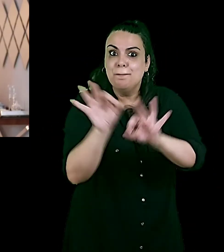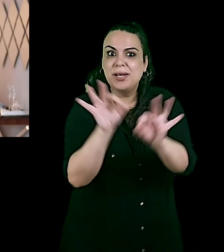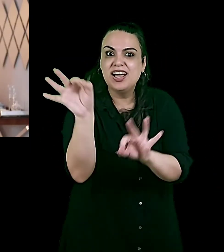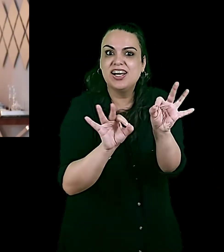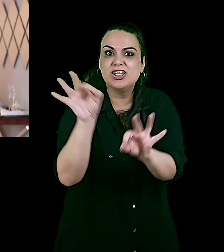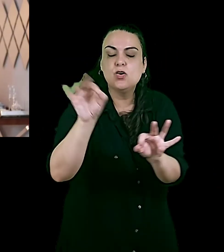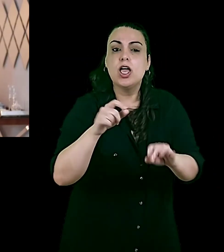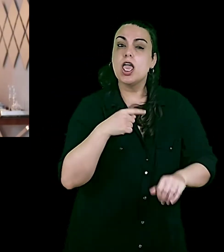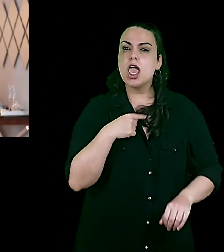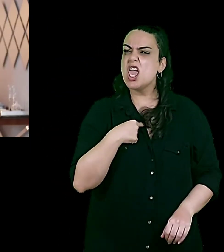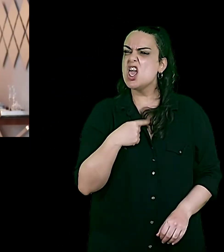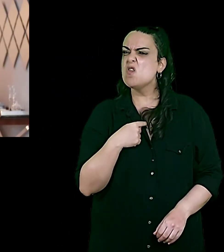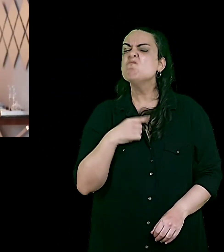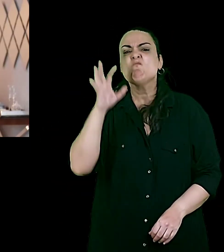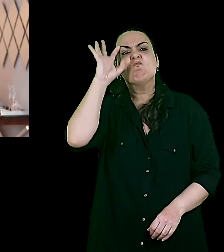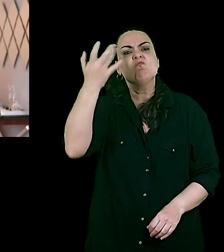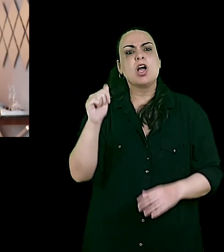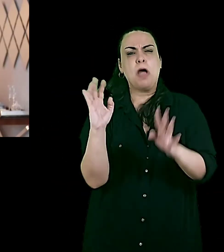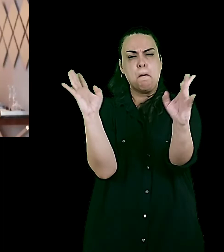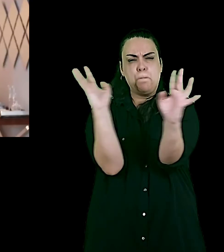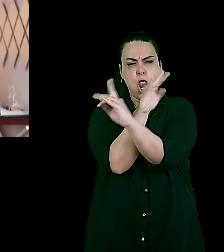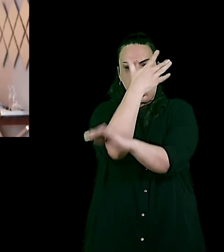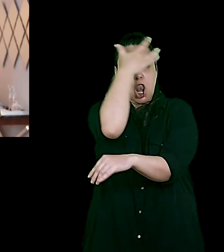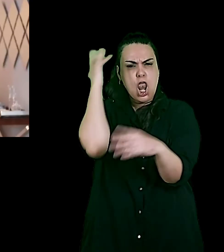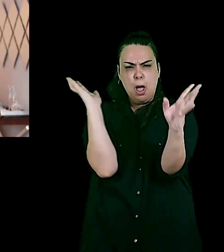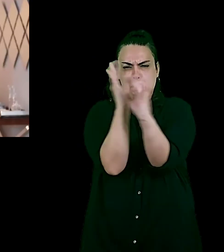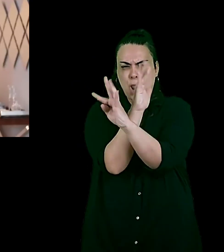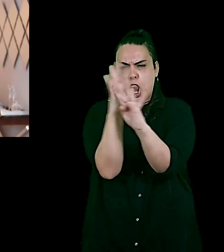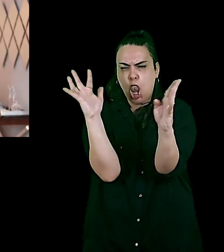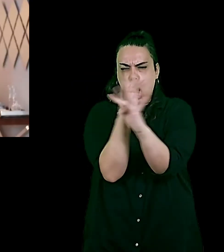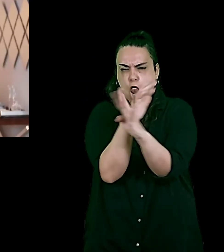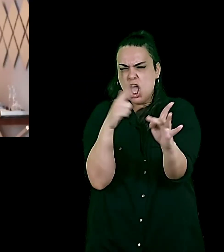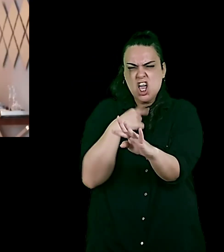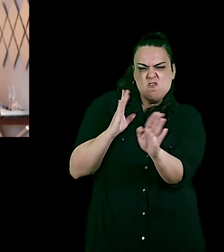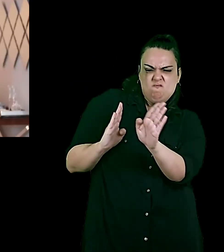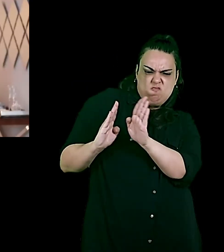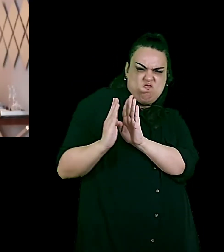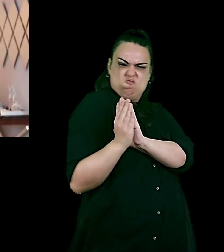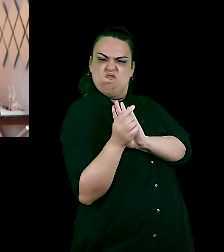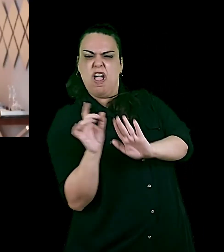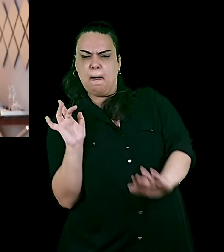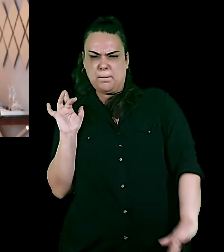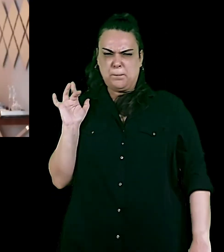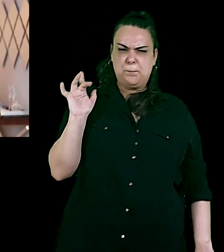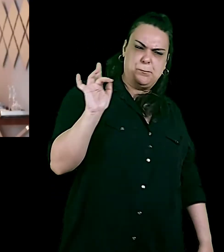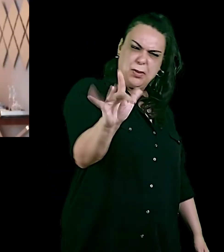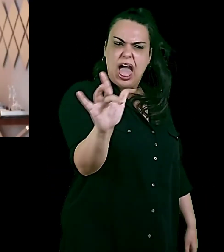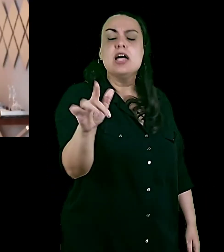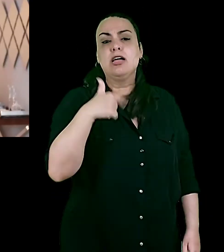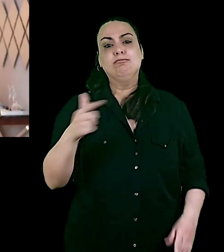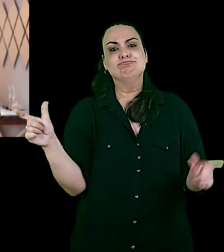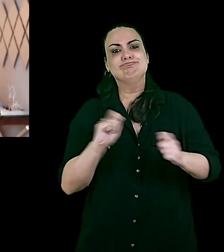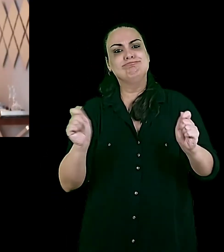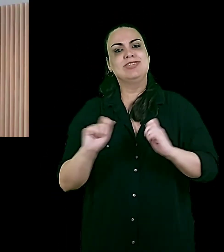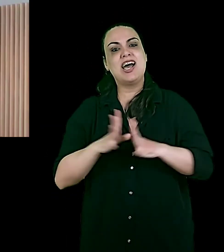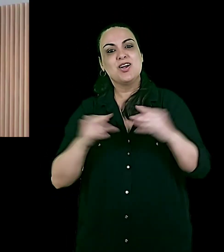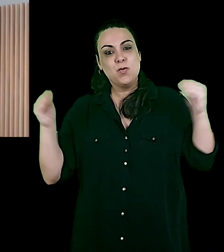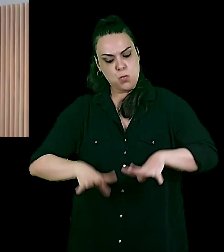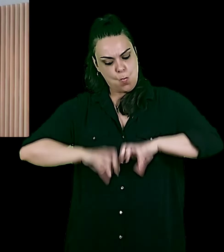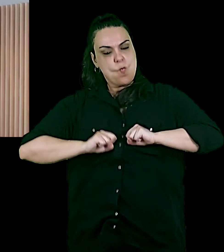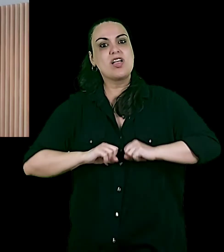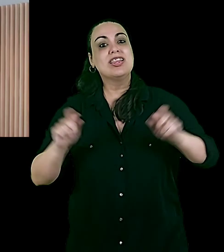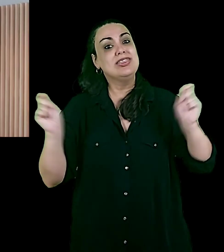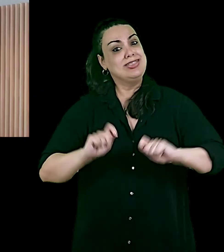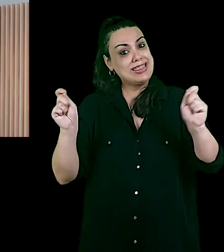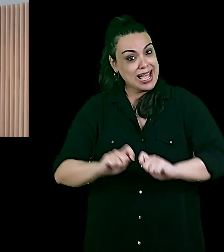aqui, eu já sei, eu vou no meio da multidão, eu vou romper a multidão, eu vou tocar na orla das vestes dele e eu vou ser curada. E foi o que